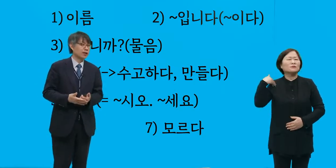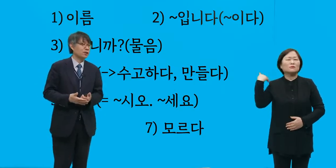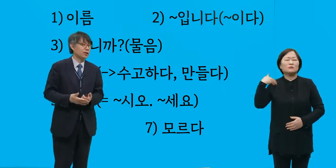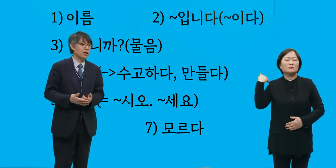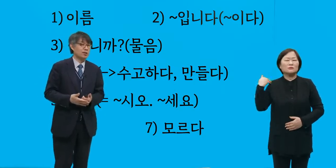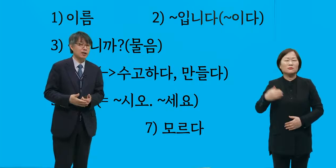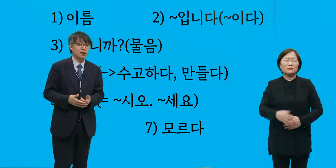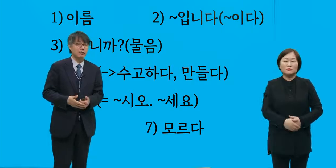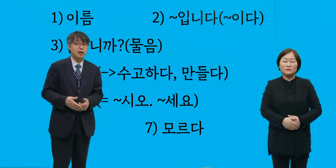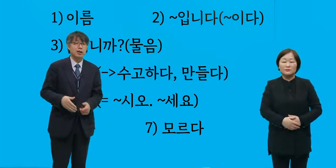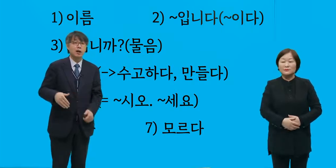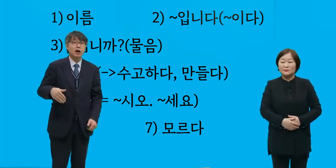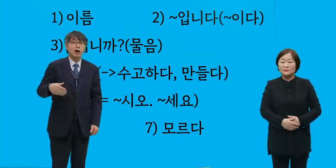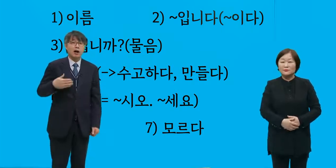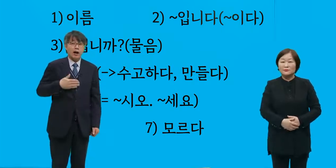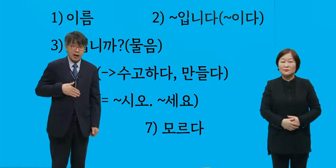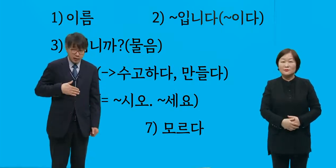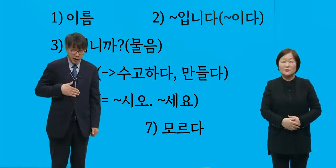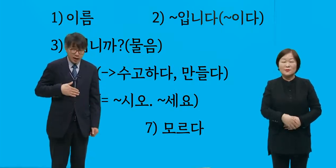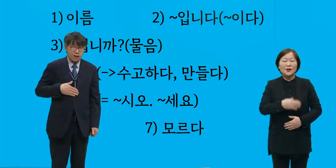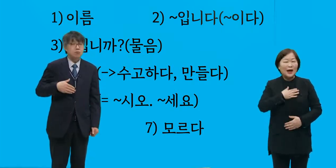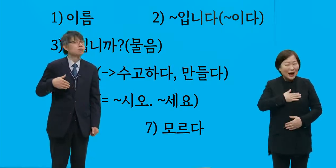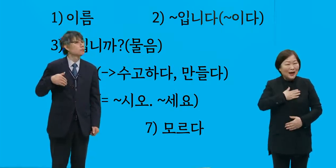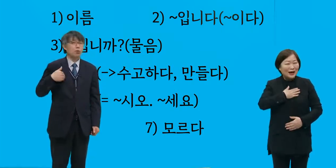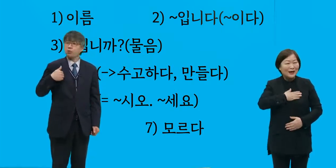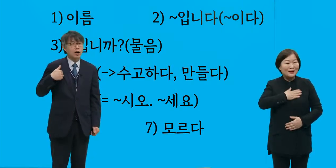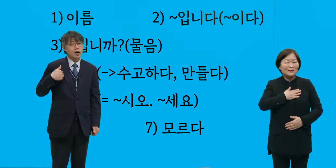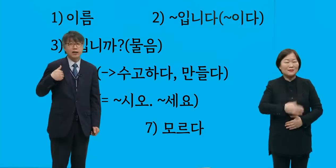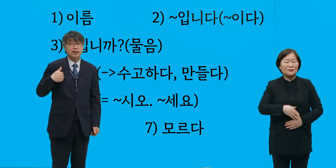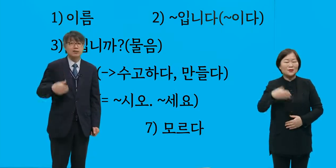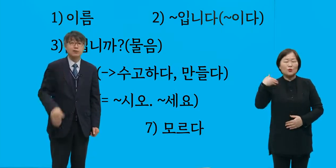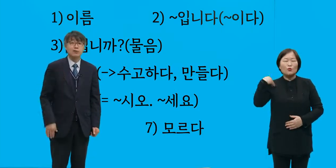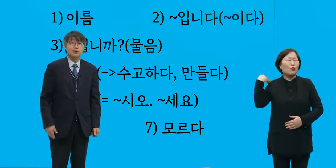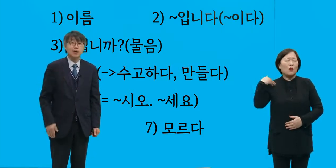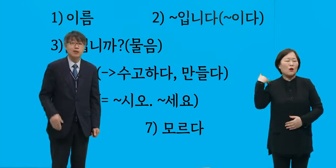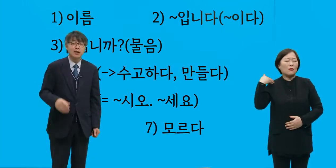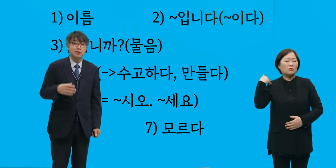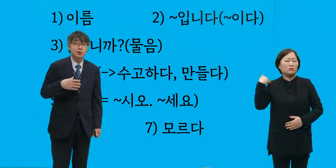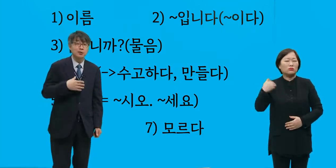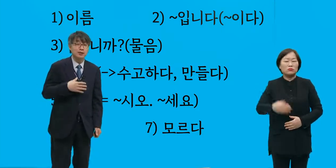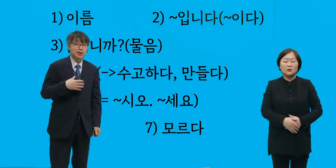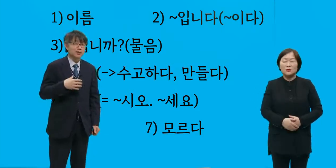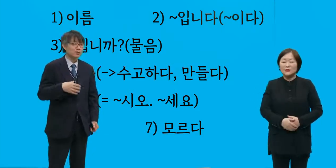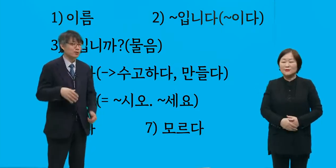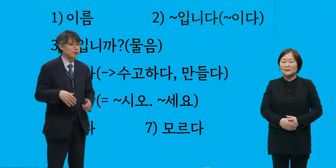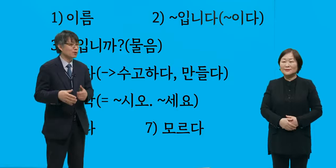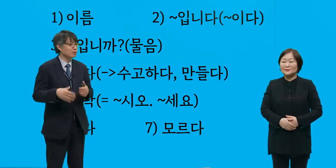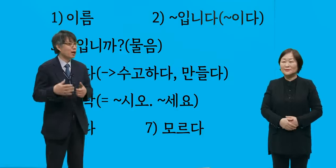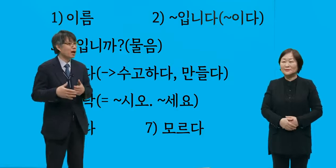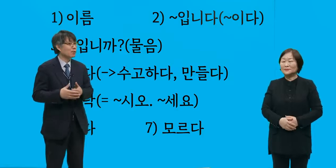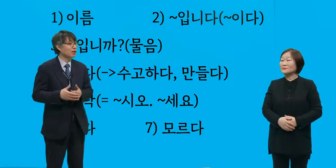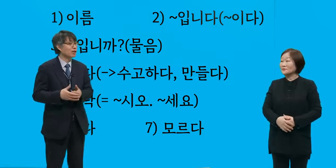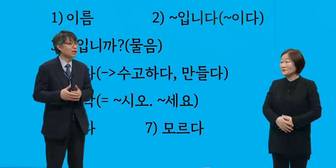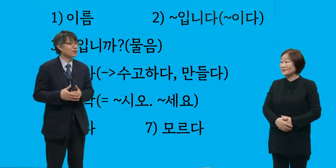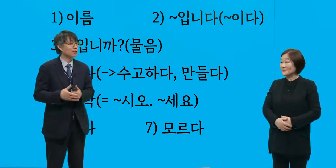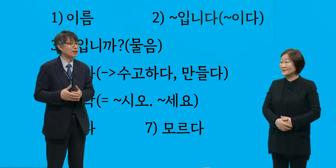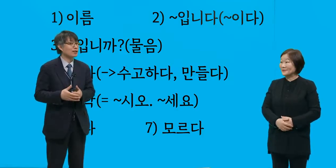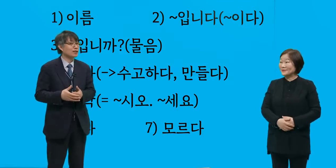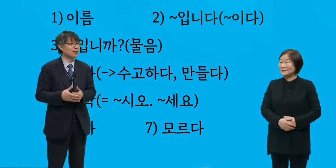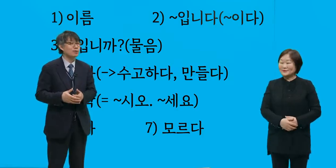한다고 생각하면 되겠습니다. 알다, 모르다. 이제 이게 보통 이제 문화에 따라서 좀 다르긴 한데